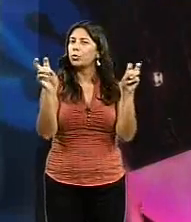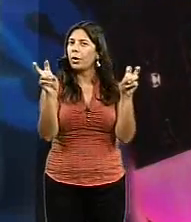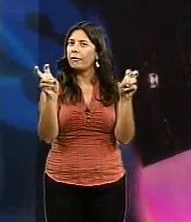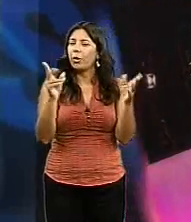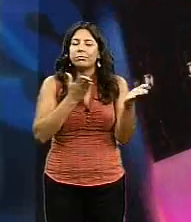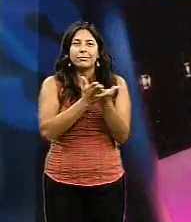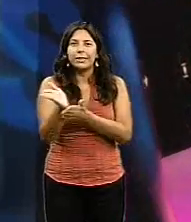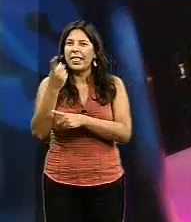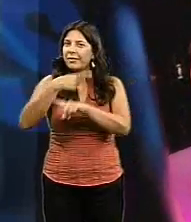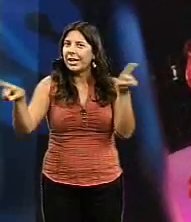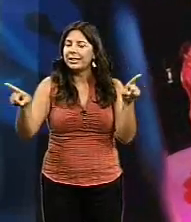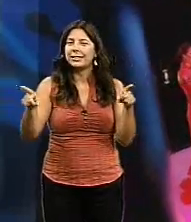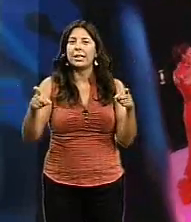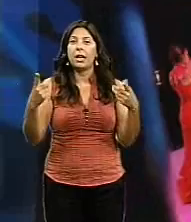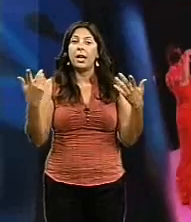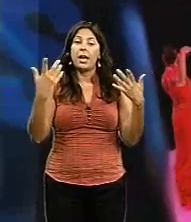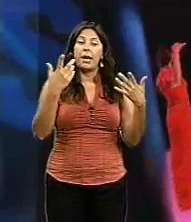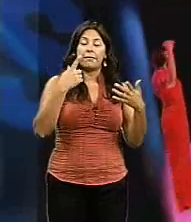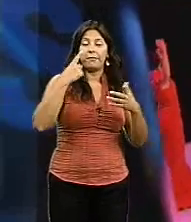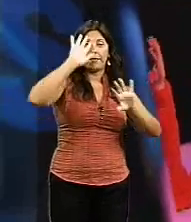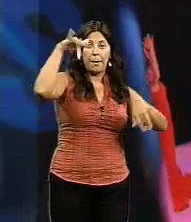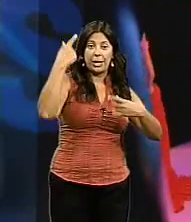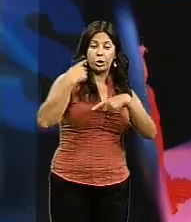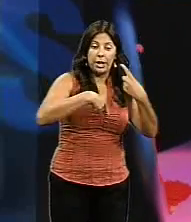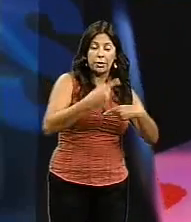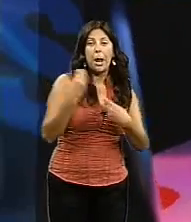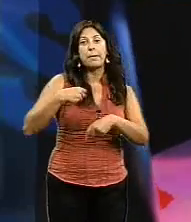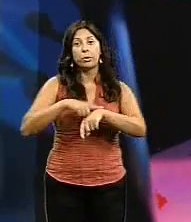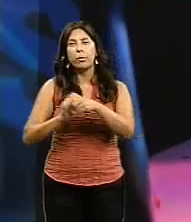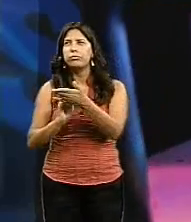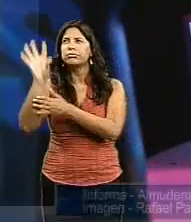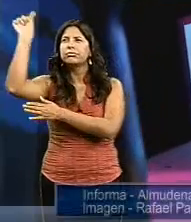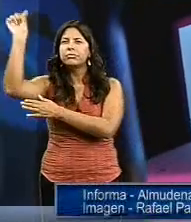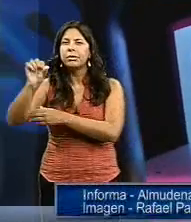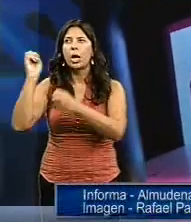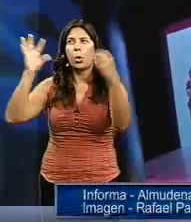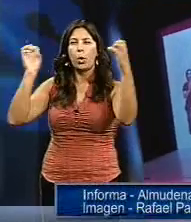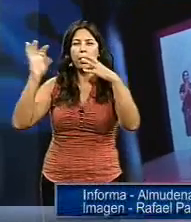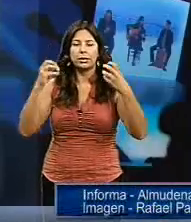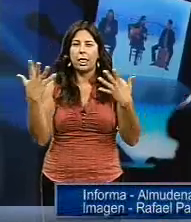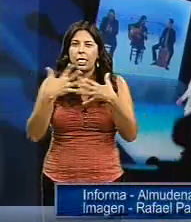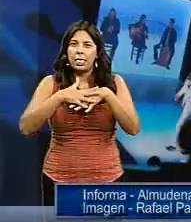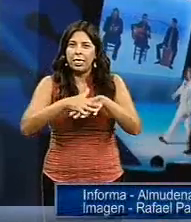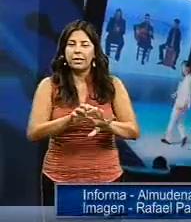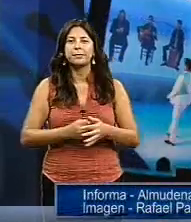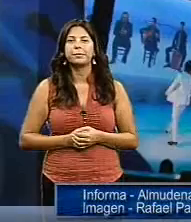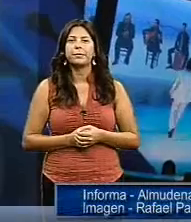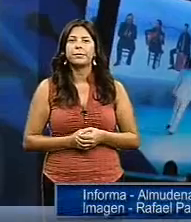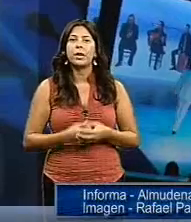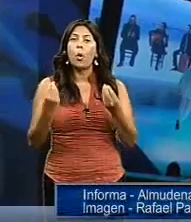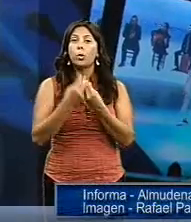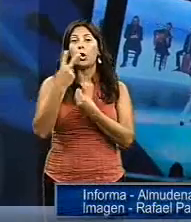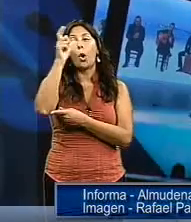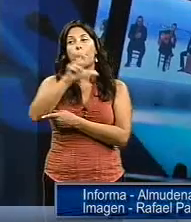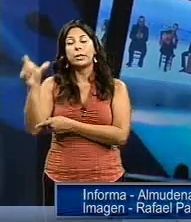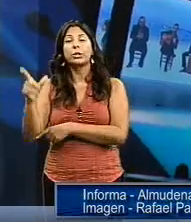alternativo que fusiona el baile flamenco tradicional con proyecciones audiovisuales y efectos de luces. Junto con Daniel Saltarés y David